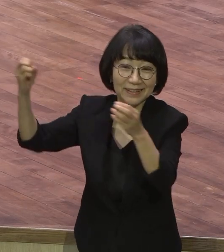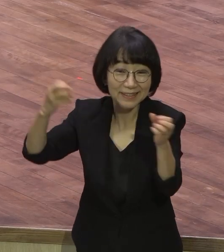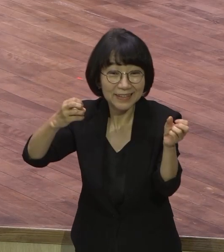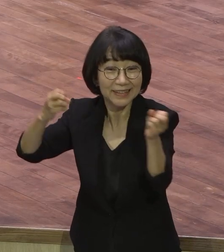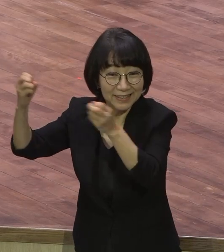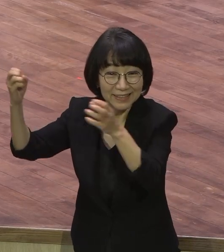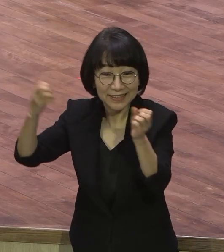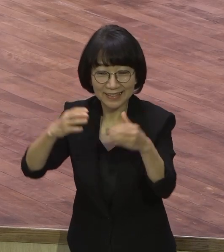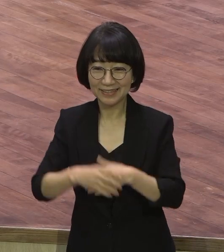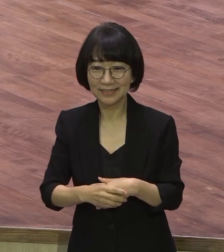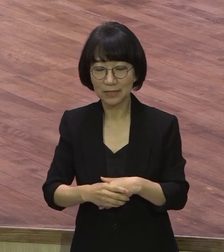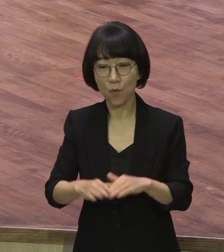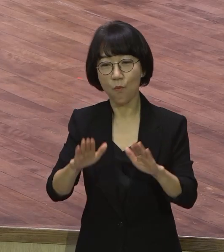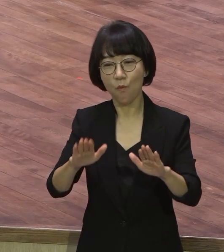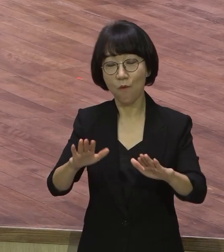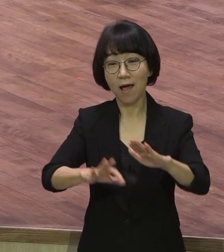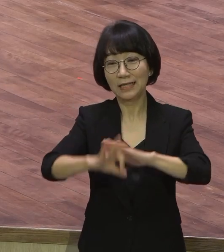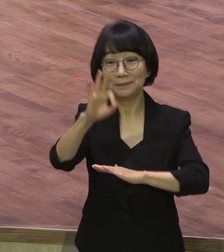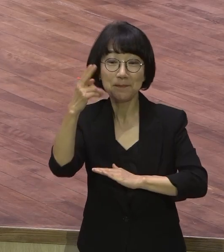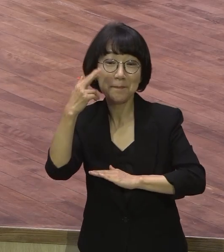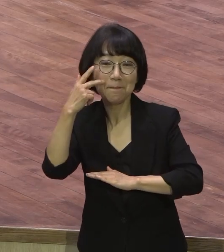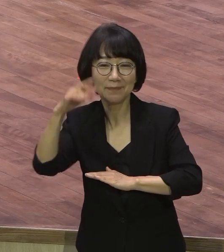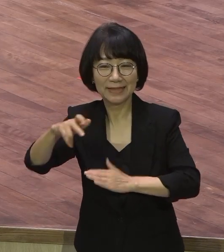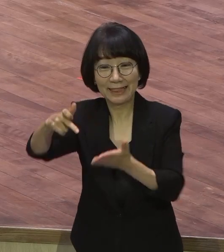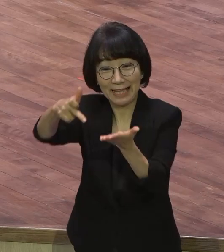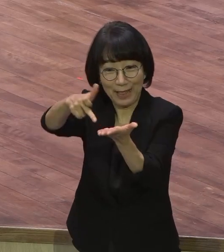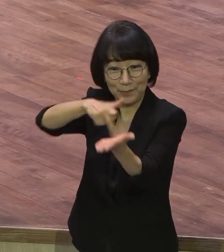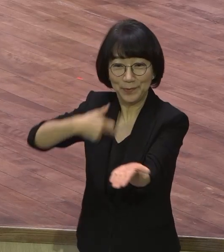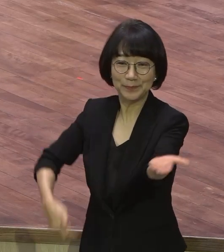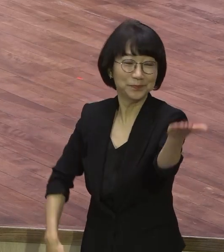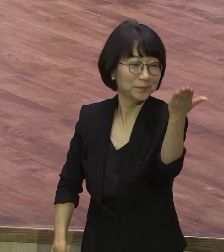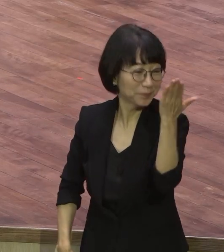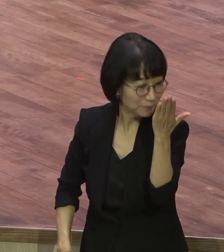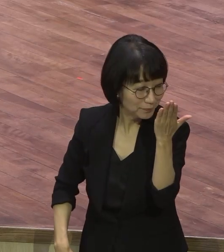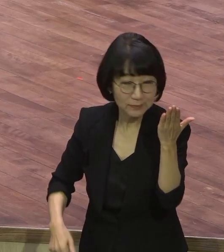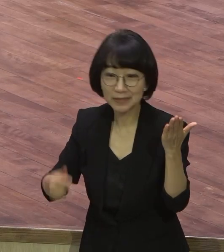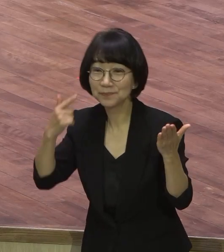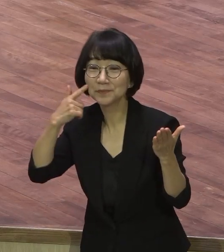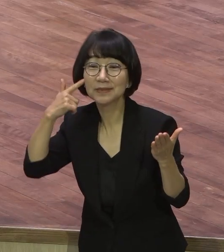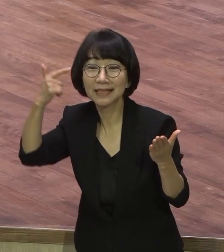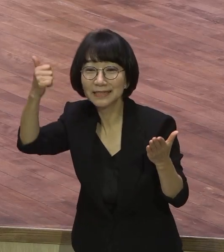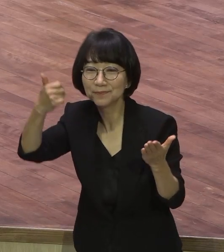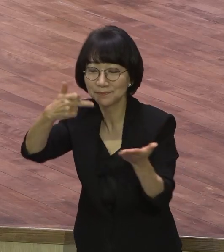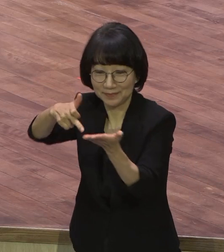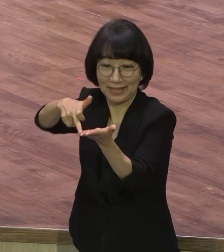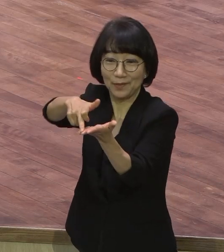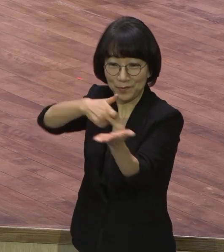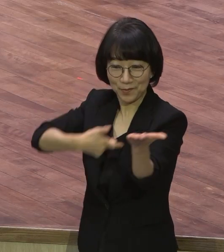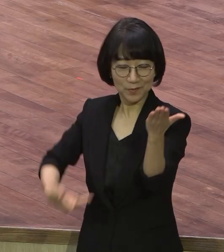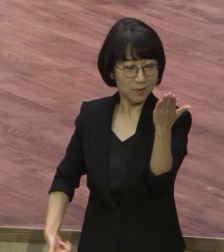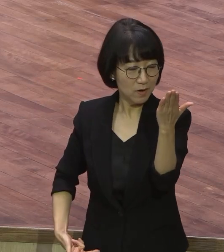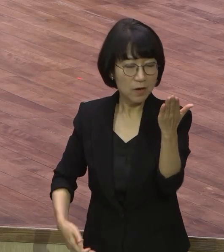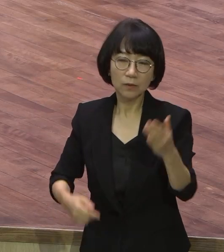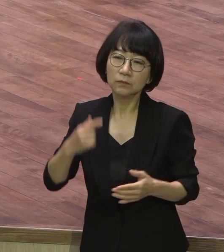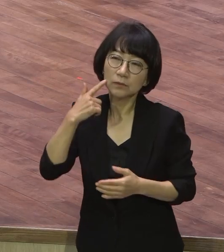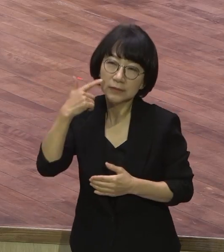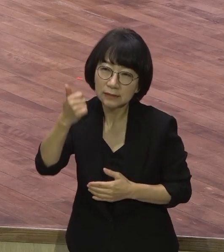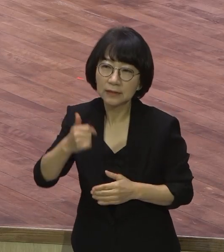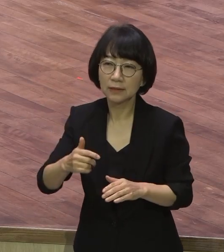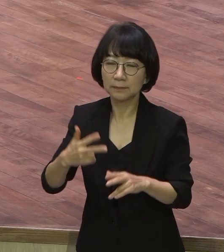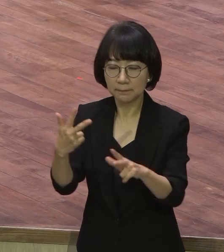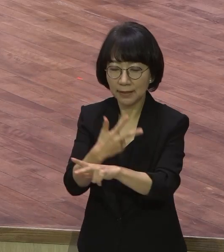오늘 아침에 톡이 왔어요. 미국에서. 오늘 목사님이 목사님 제가 목에